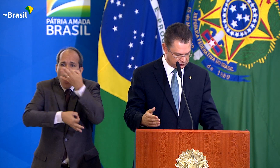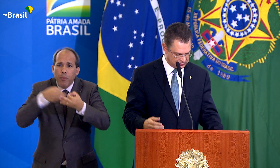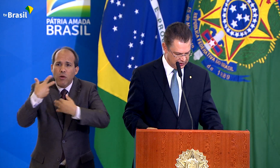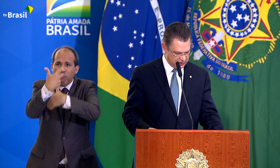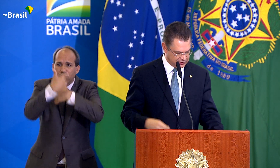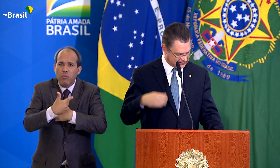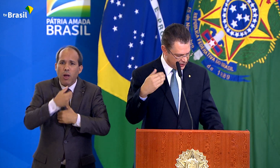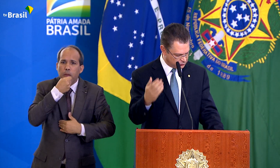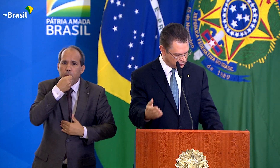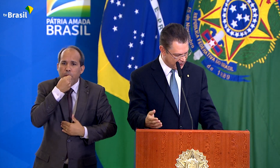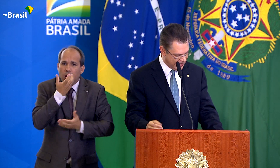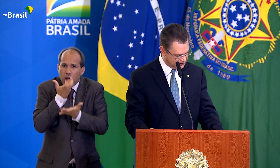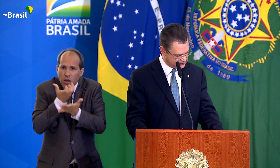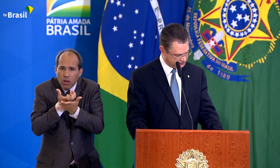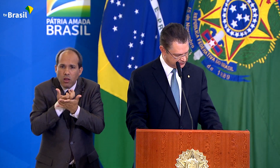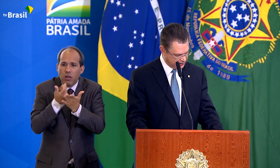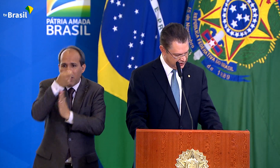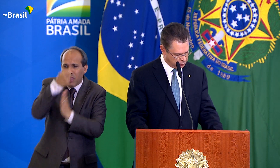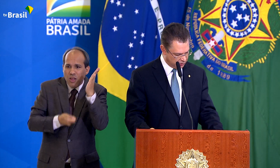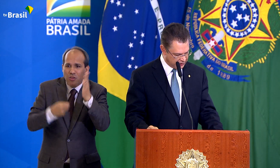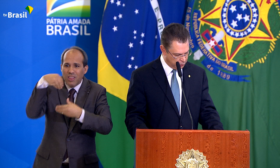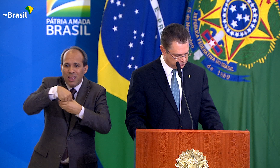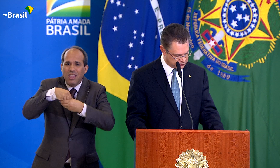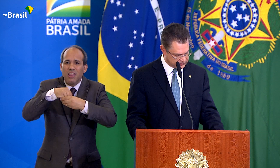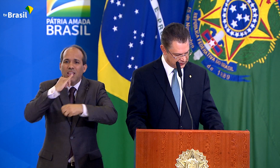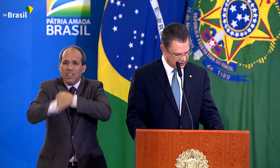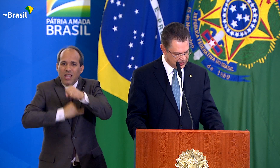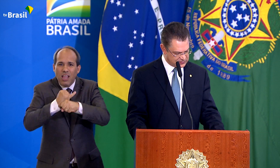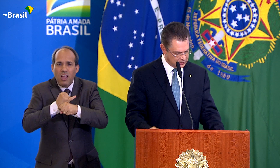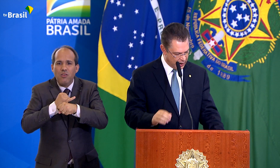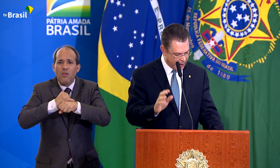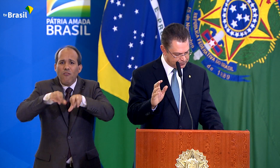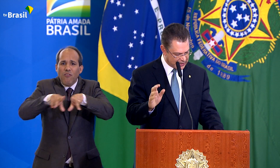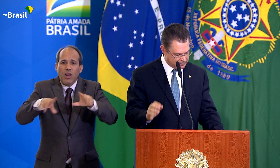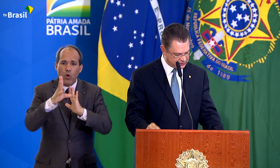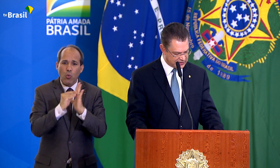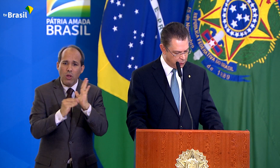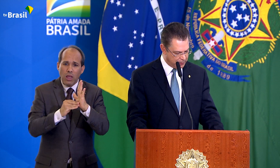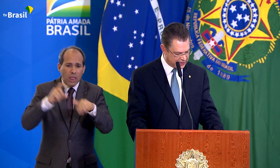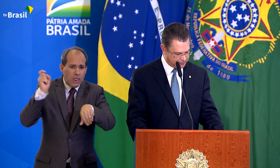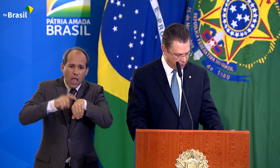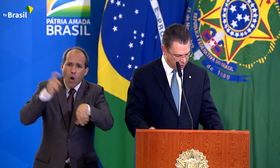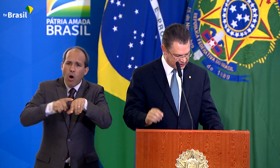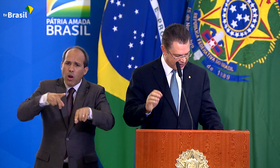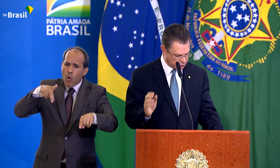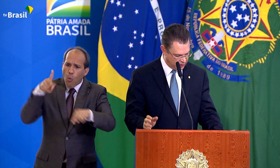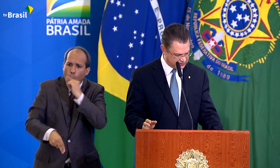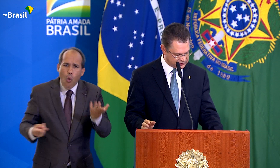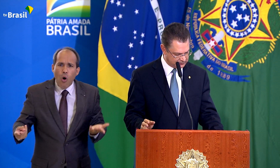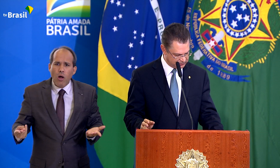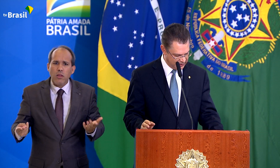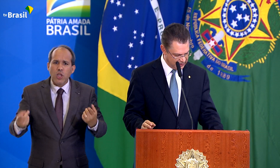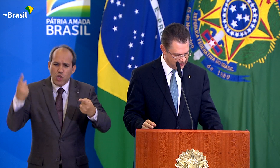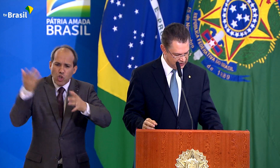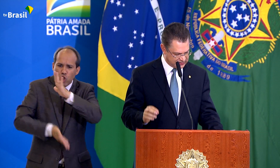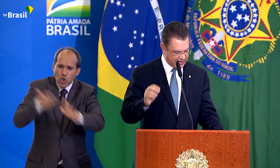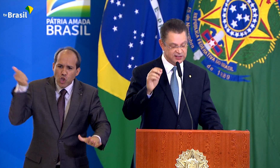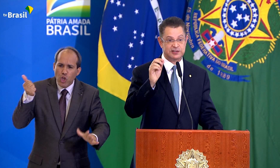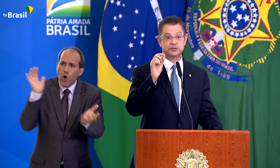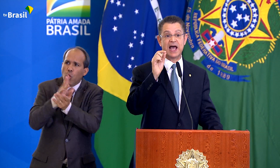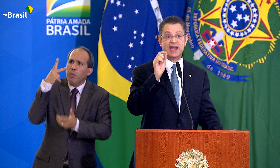de áudio de textos onlines e conteúdos são rapidamente derrubada por moderadores